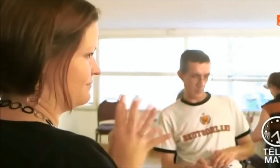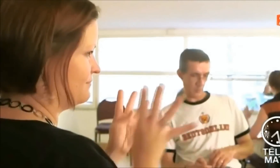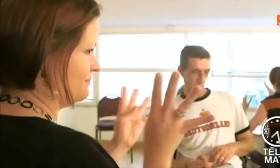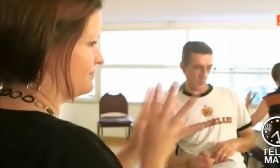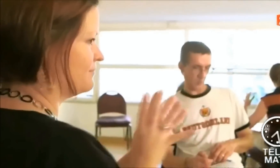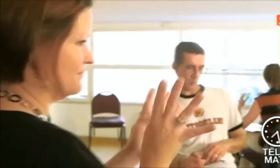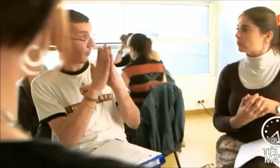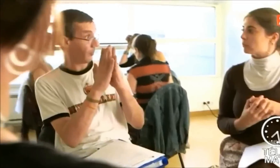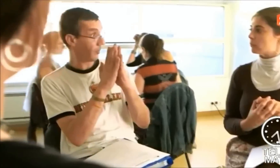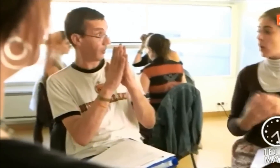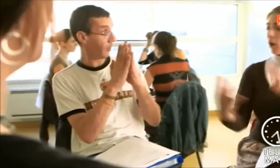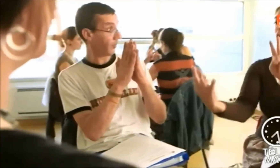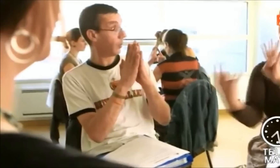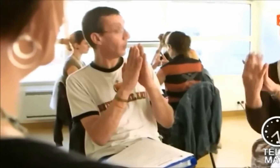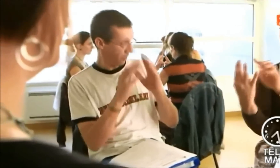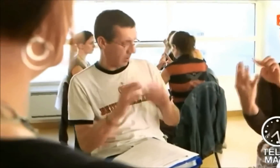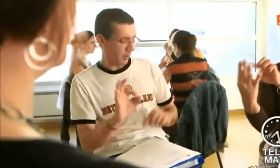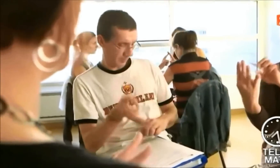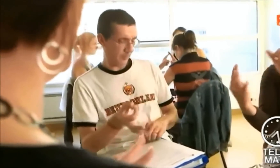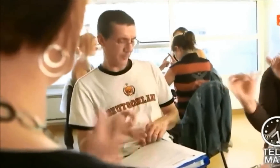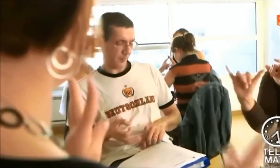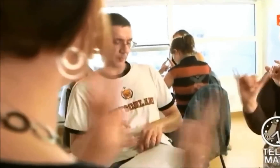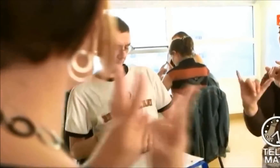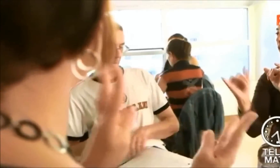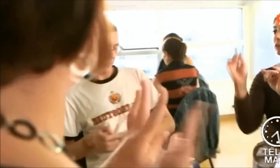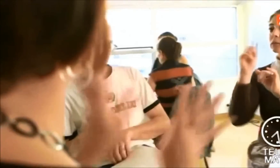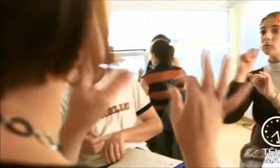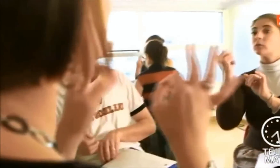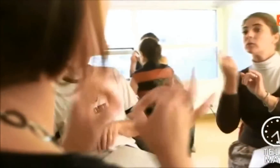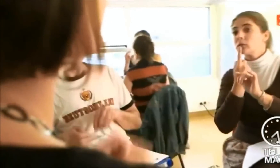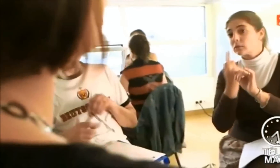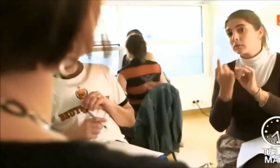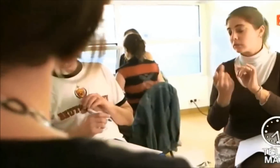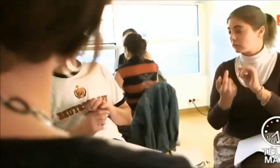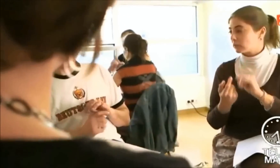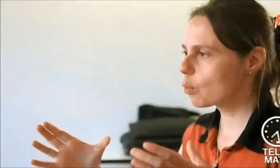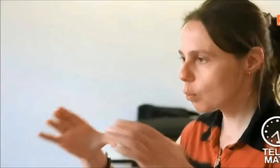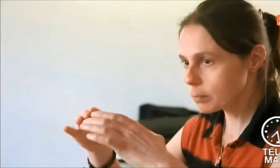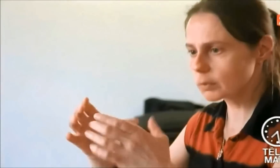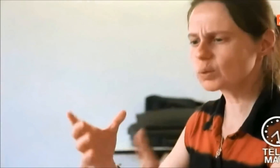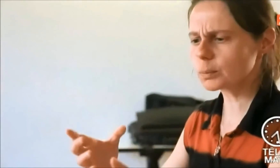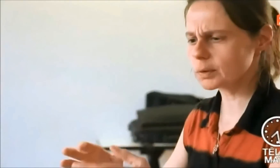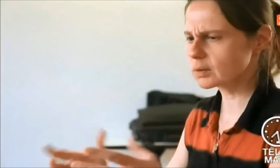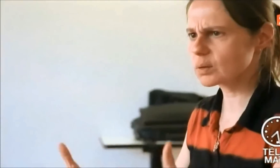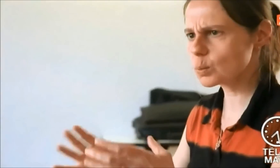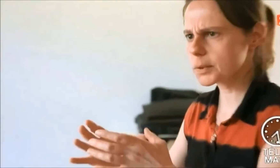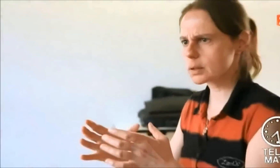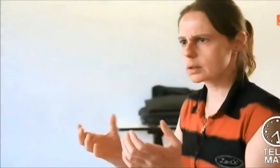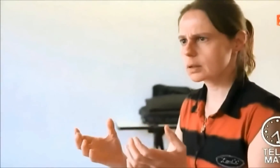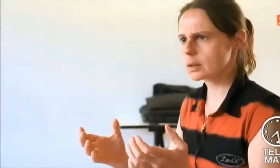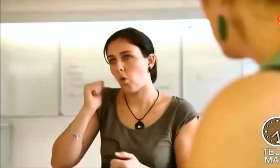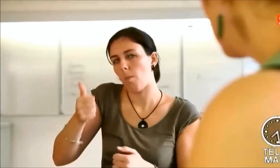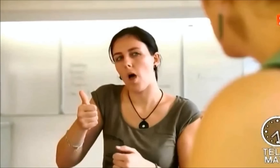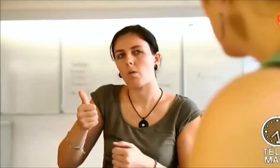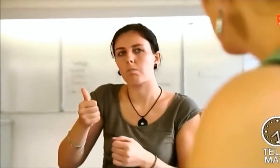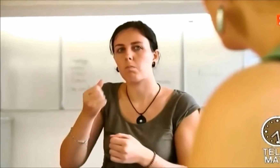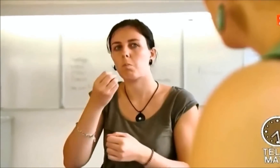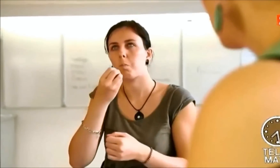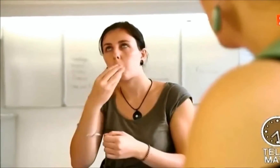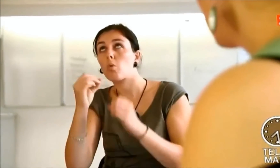Il est nécessaire de connaître le contexte, parce que nous, on nous a quand même interdit l'utilisation de la langue des signes pendant plus de 100 ans, alors que nous, on